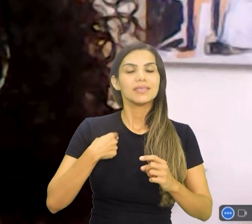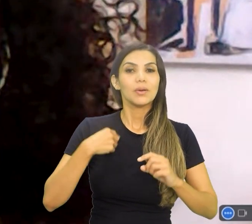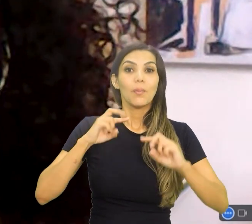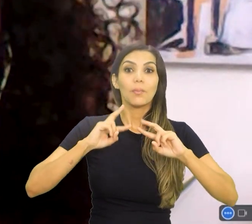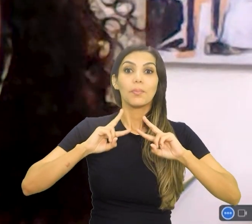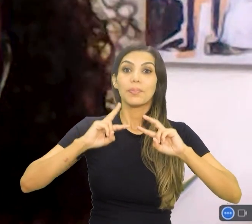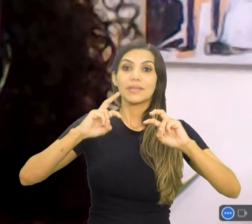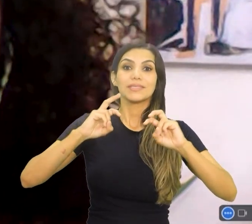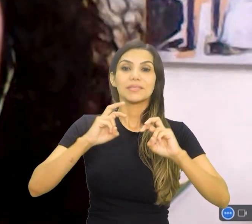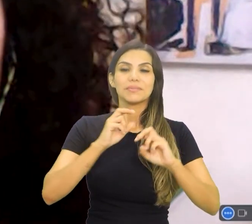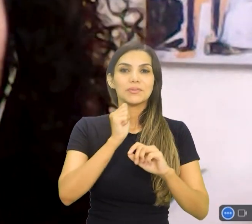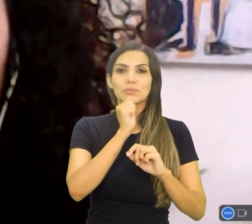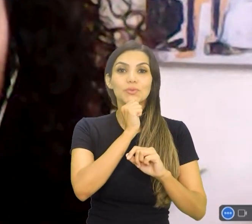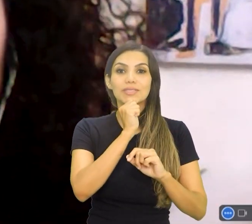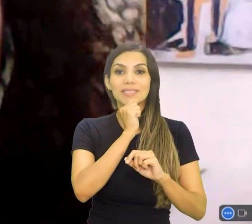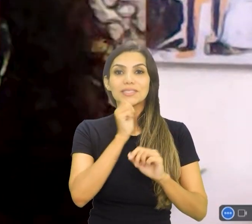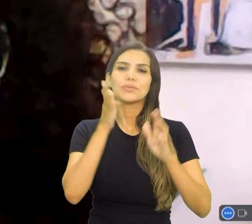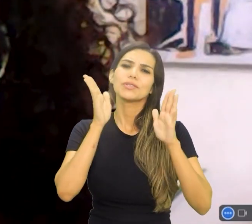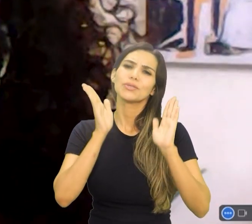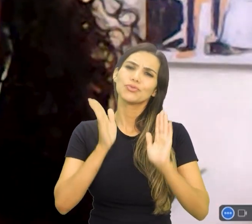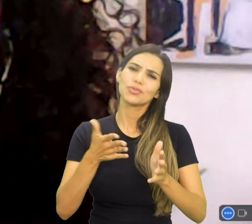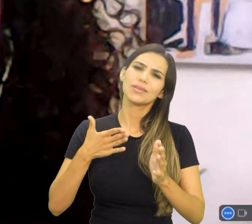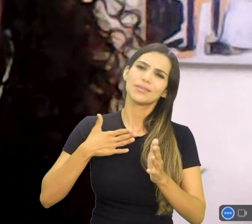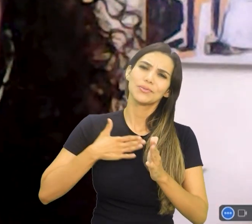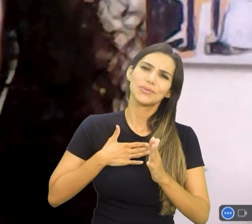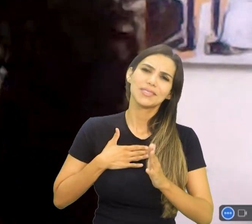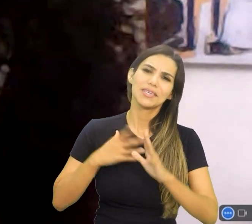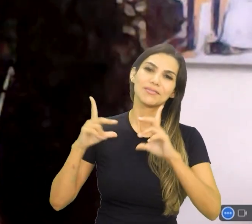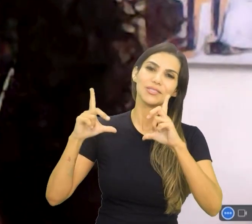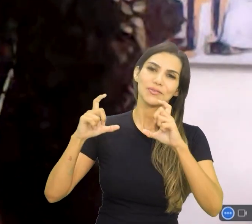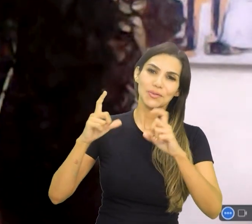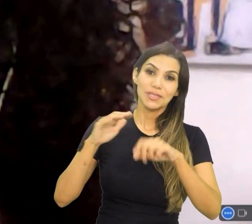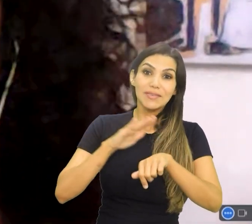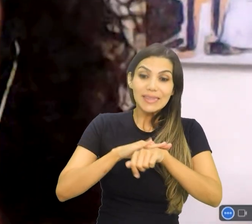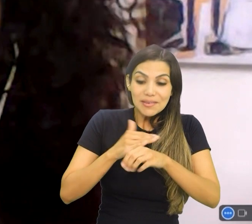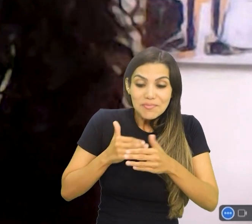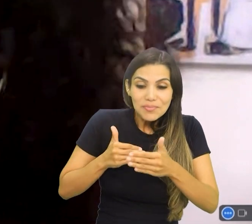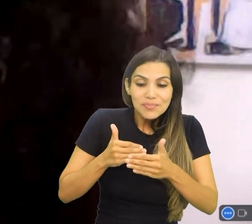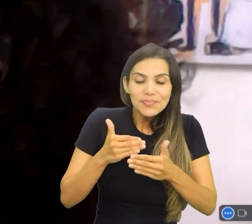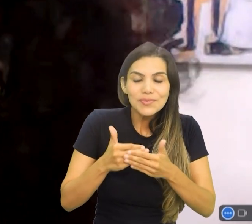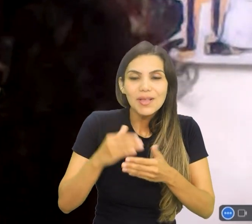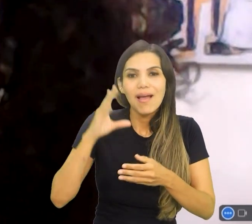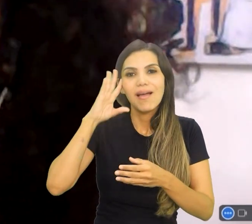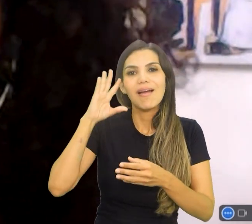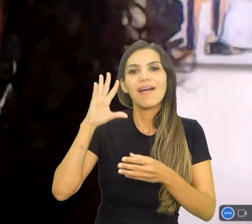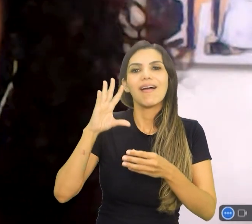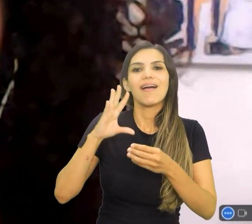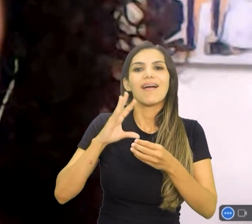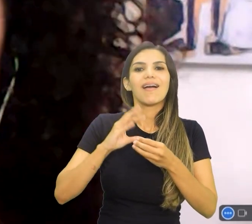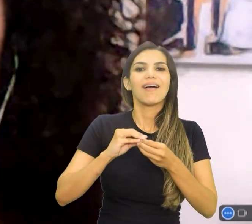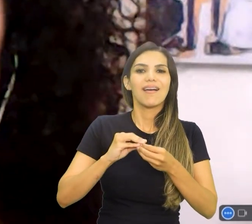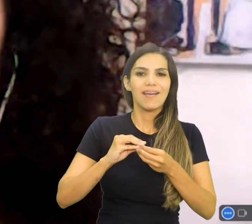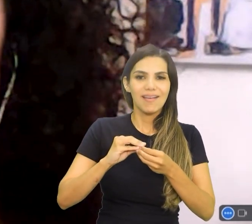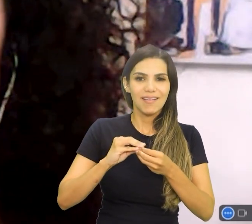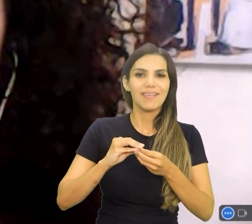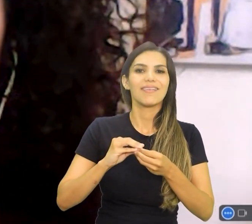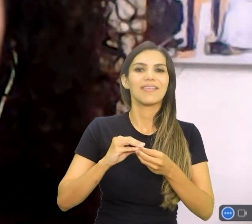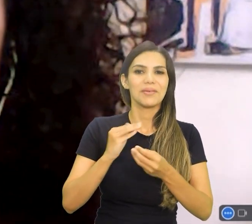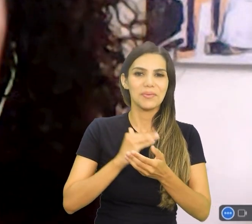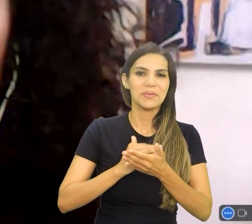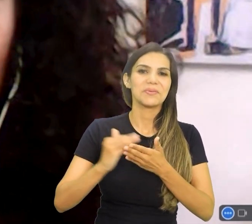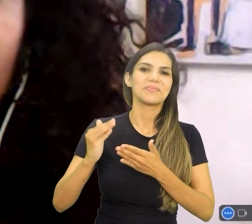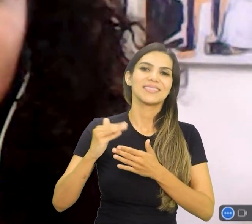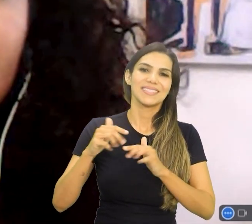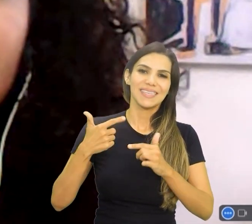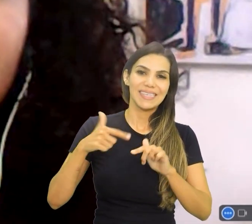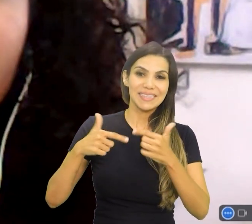assim. Muito recentemente eu entendi que eu me envolvi com fotografia um pouco antes do que eu acho que isso realmente começou.